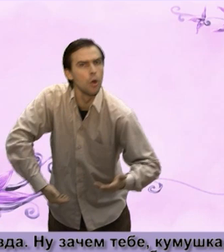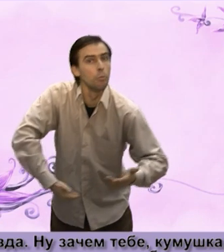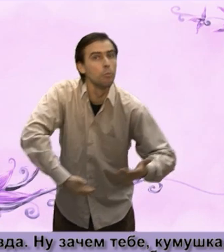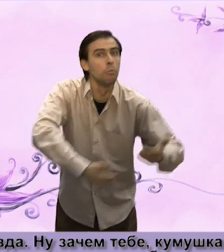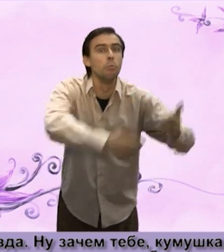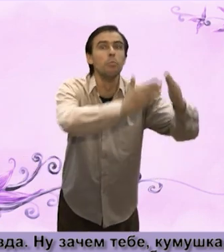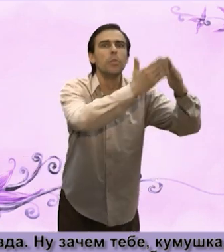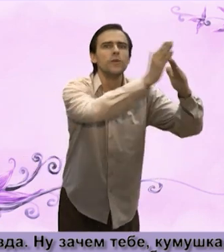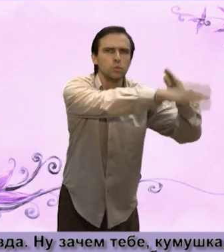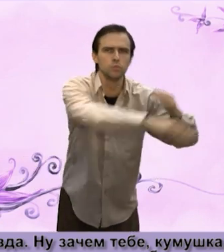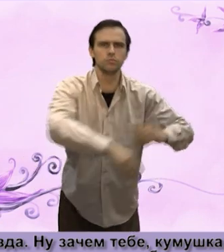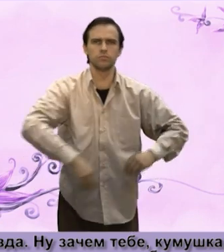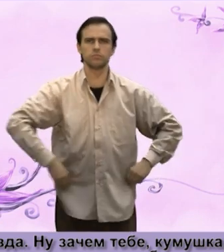тебя довезу.